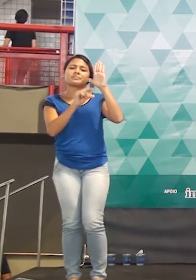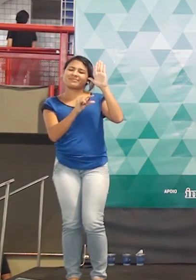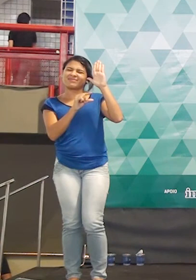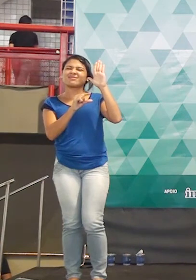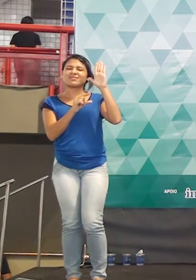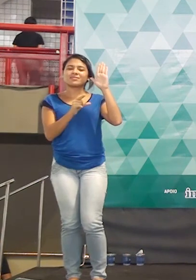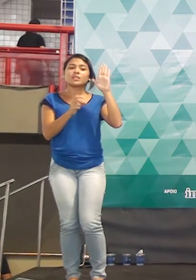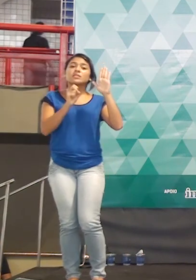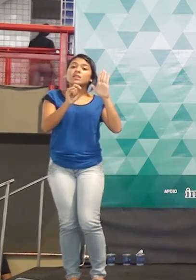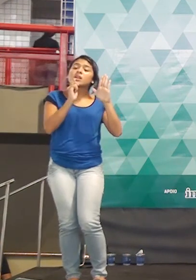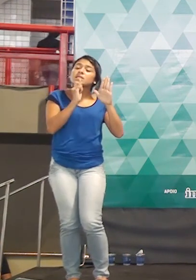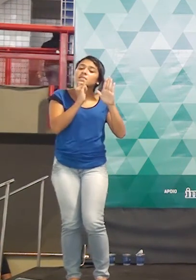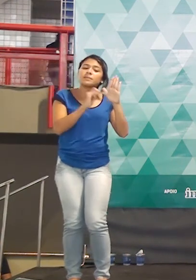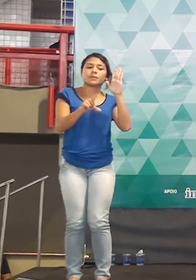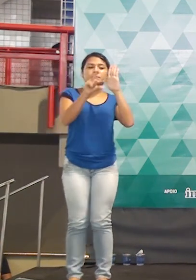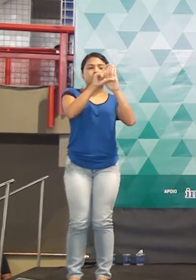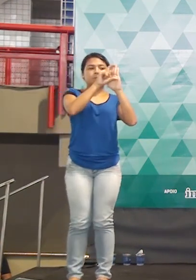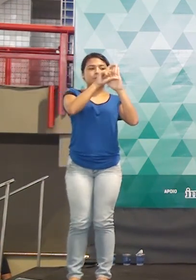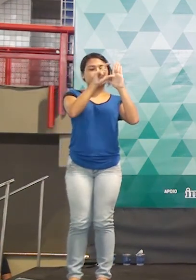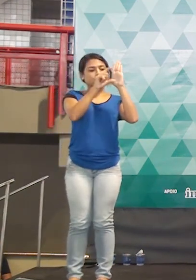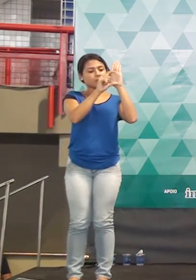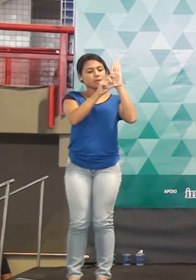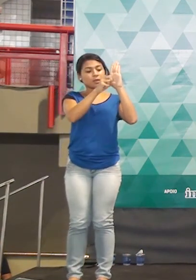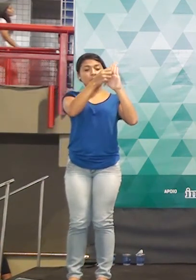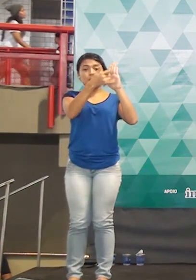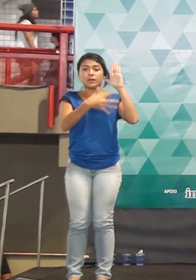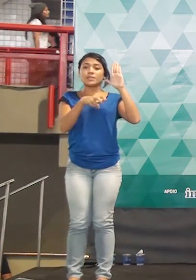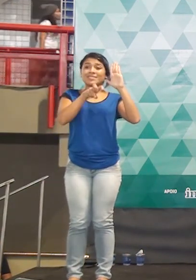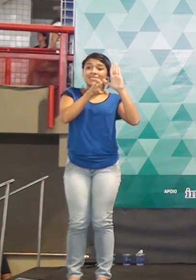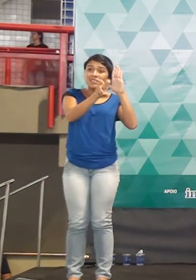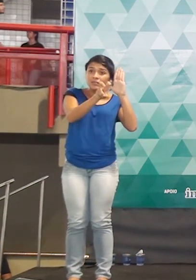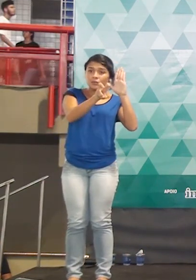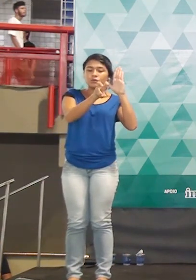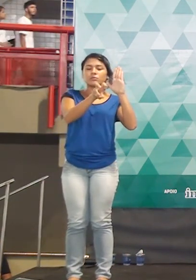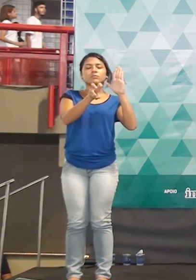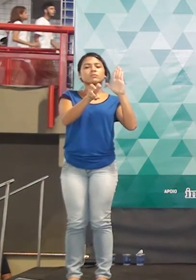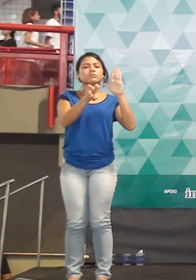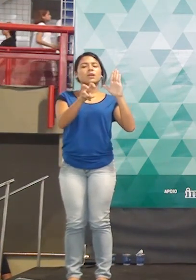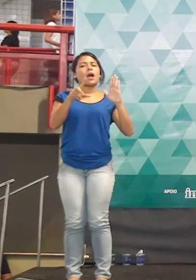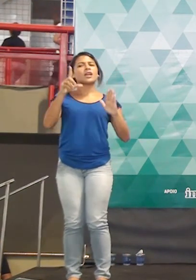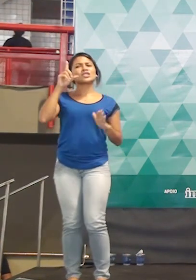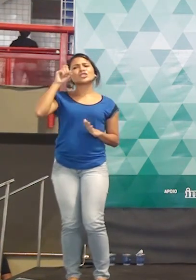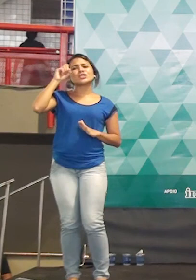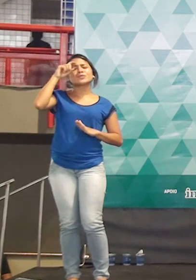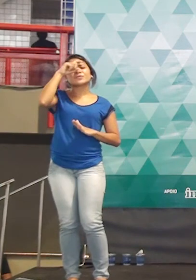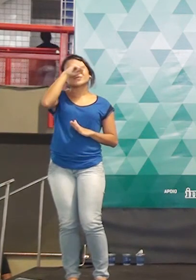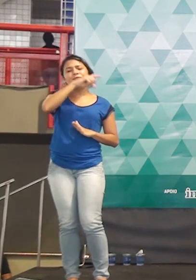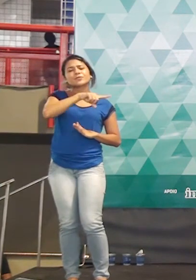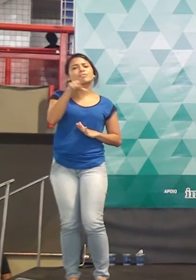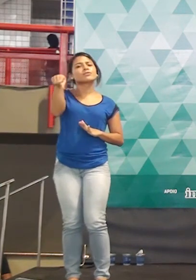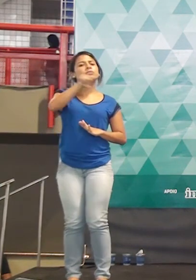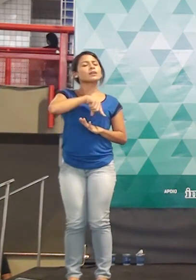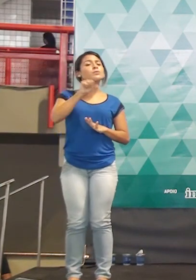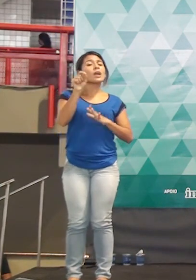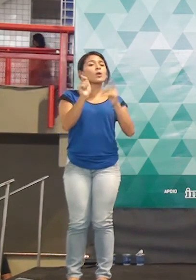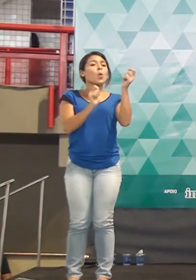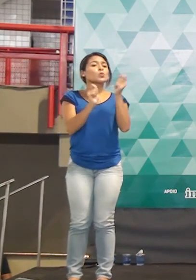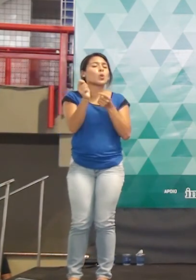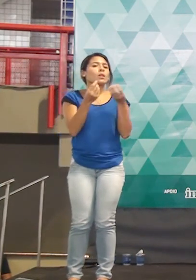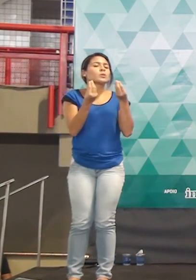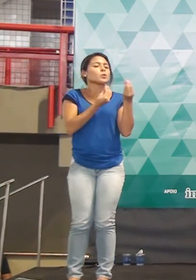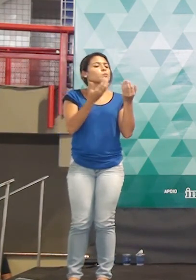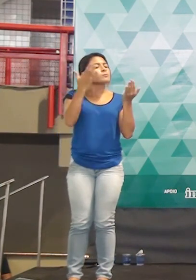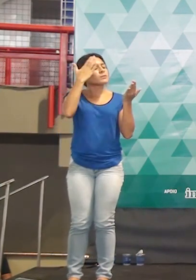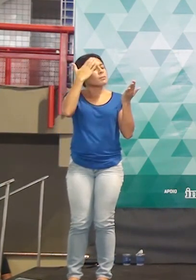redação com 5 parágrafos, é mais difícil você controlar que o tamanho dos parágrafos